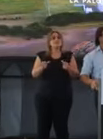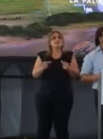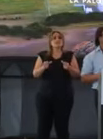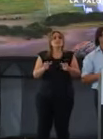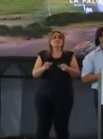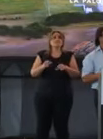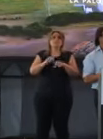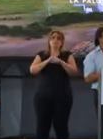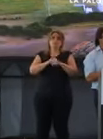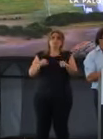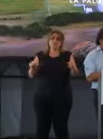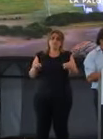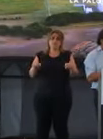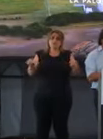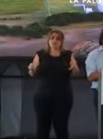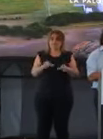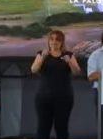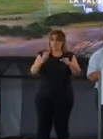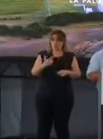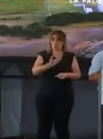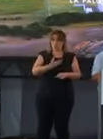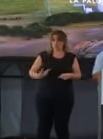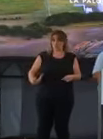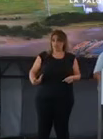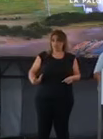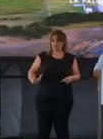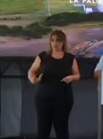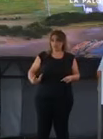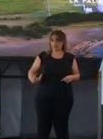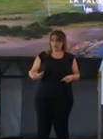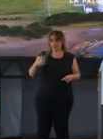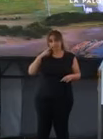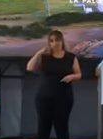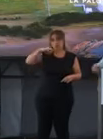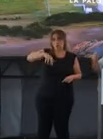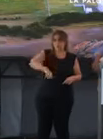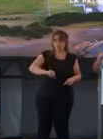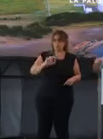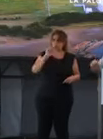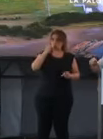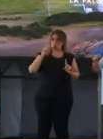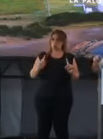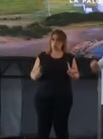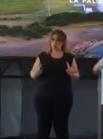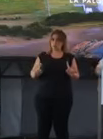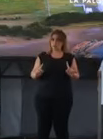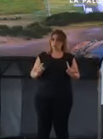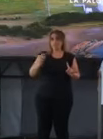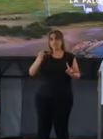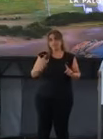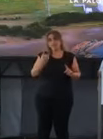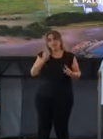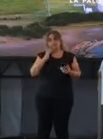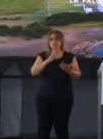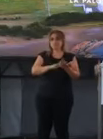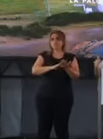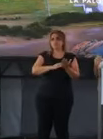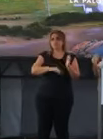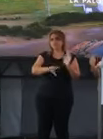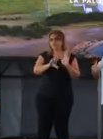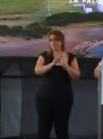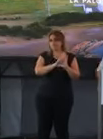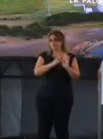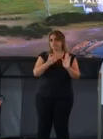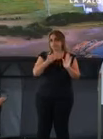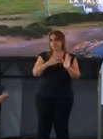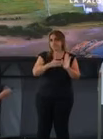posible por haber generado un gobierno de compromiso con el país que tenga un instrumento legal que haga en los